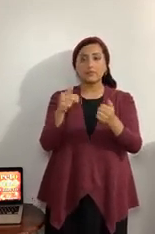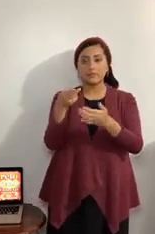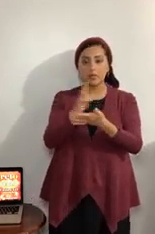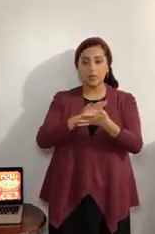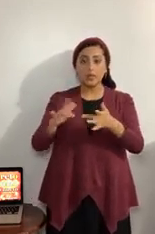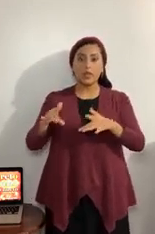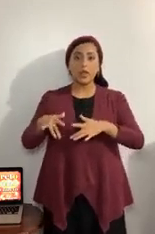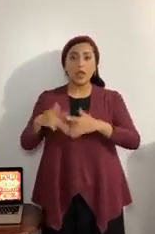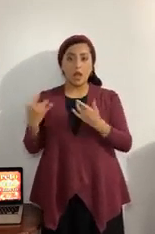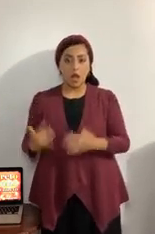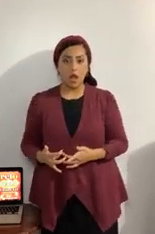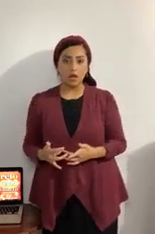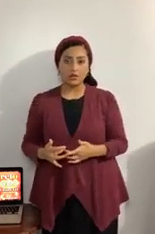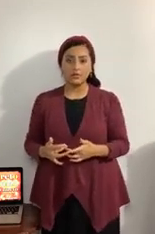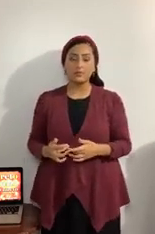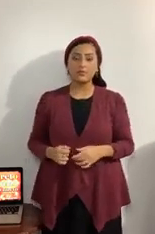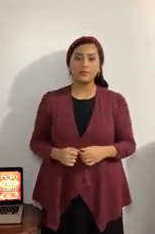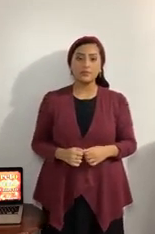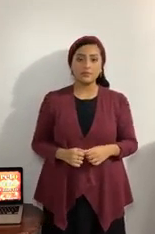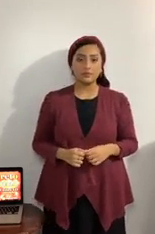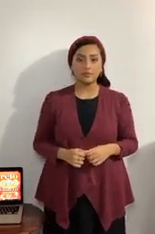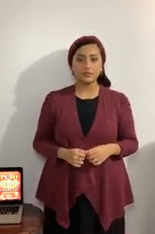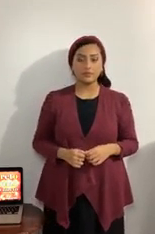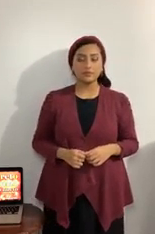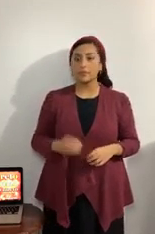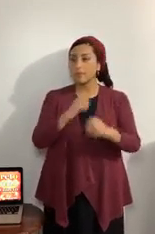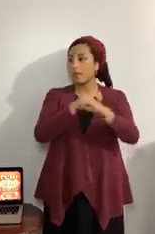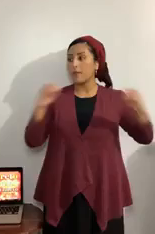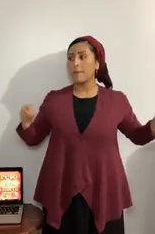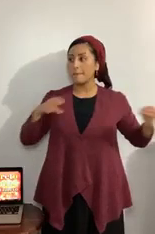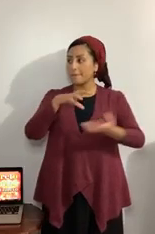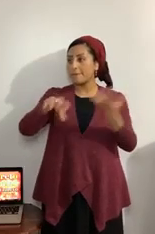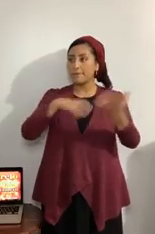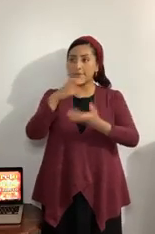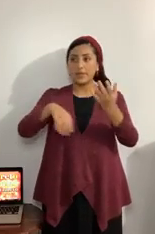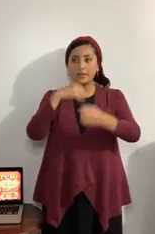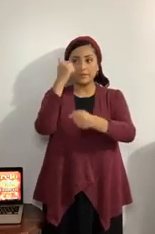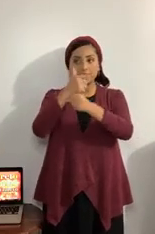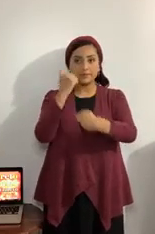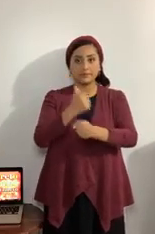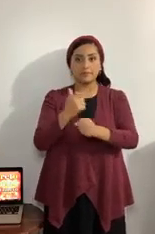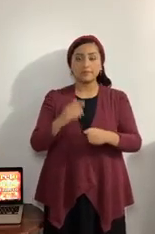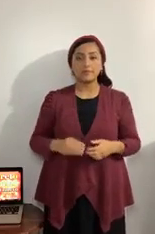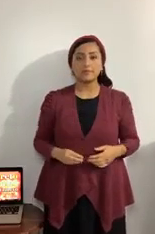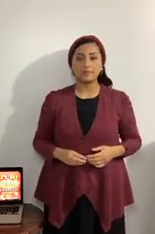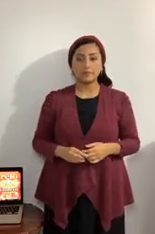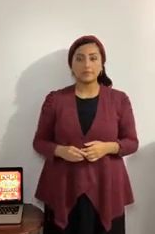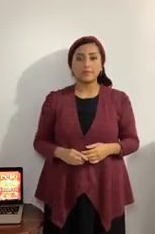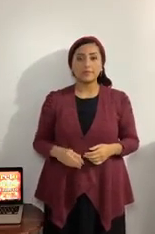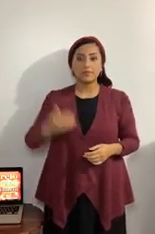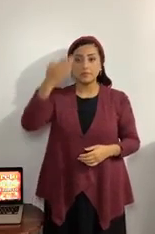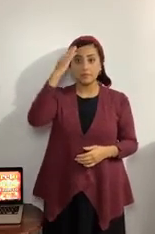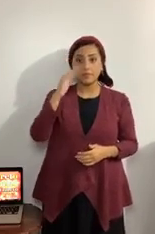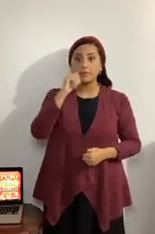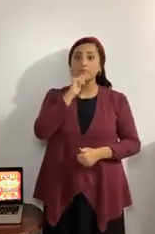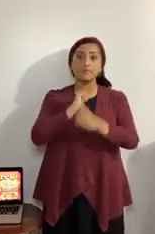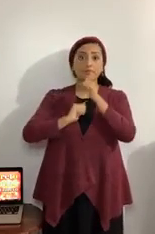o no se le sirve con pureza de corazón? No puede haber mezcla, amado. Entonces la copa de paciencia de Adonai se está llenando